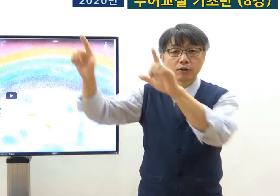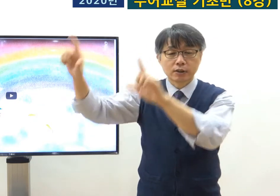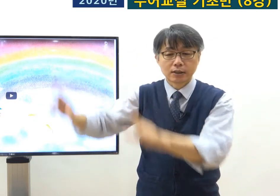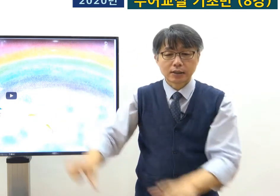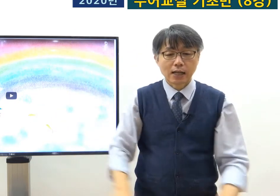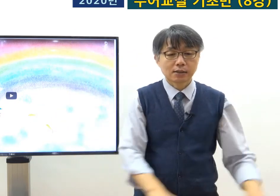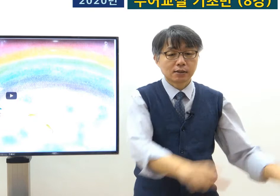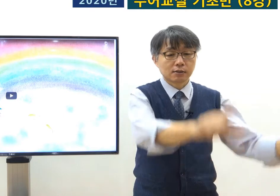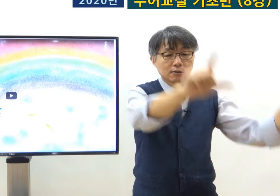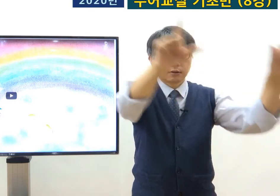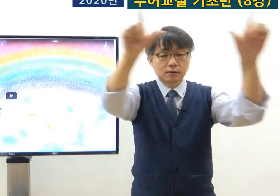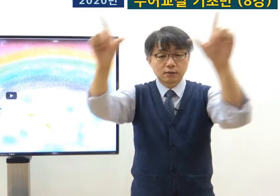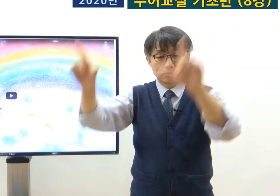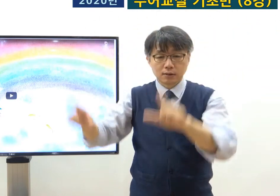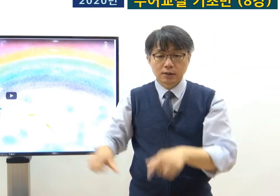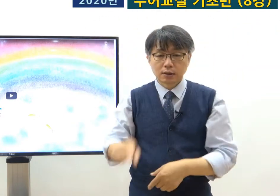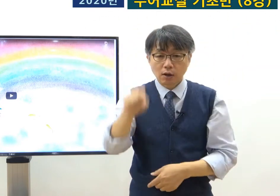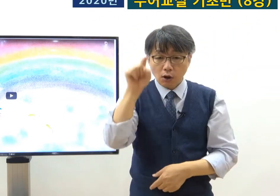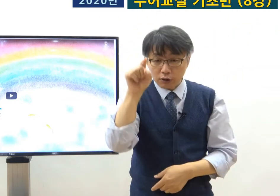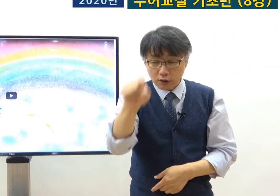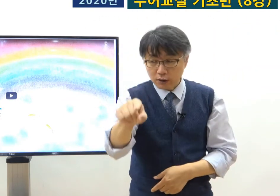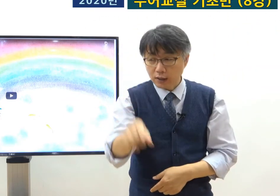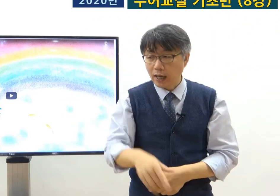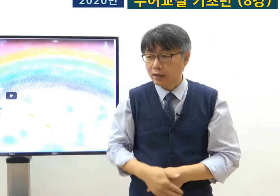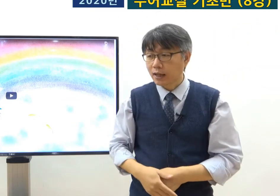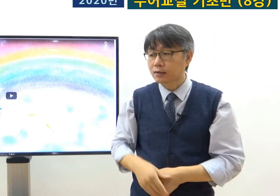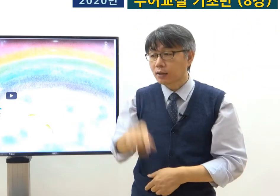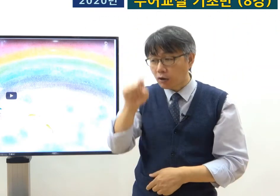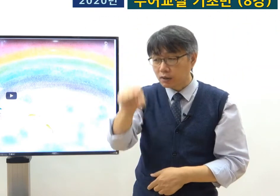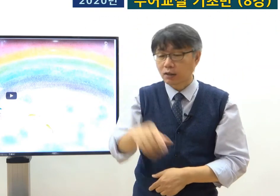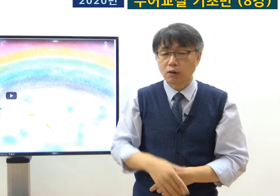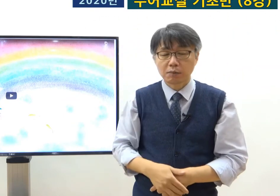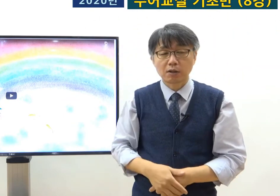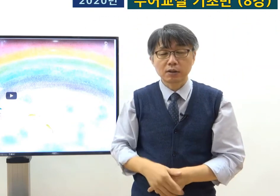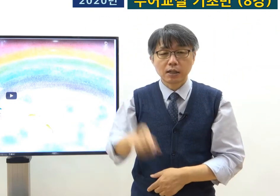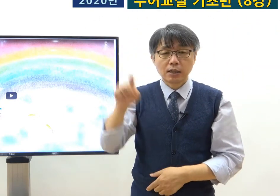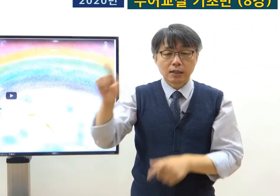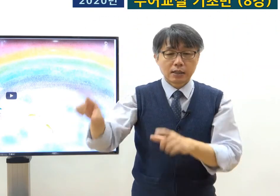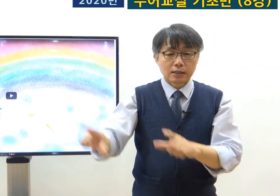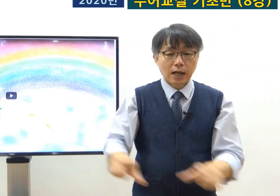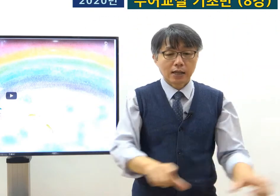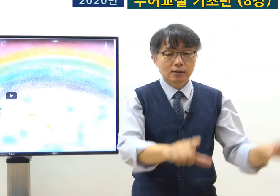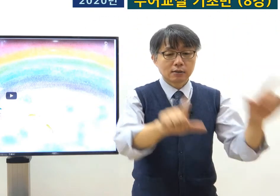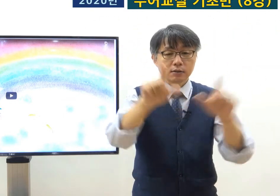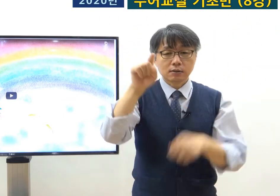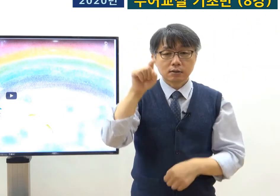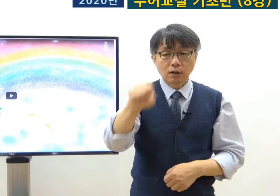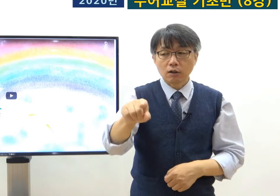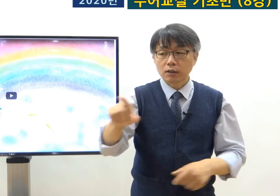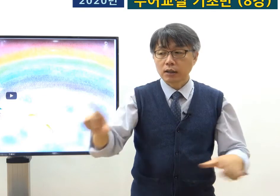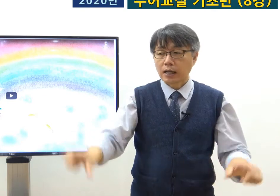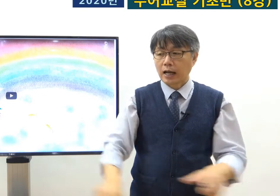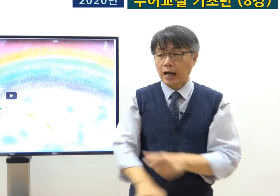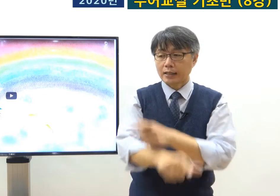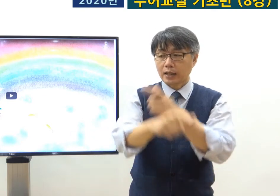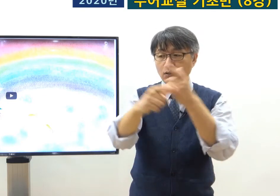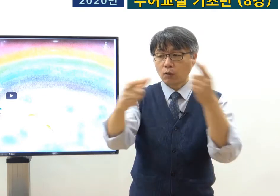것. 사는 것. 개 사는 것이라고 하면 사는 것